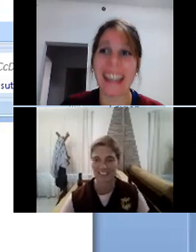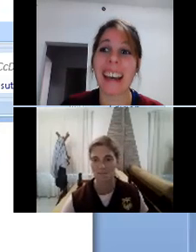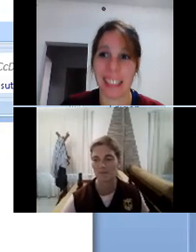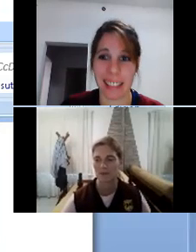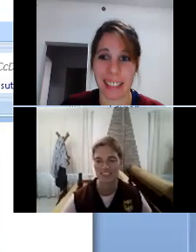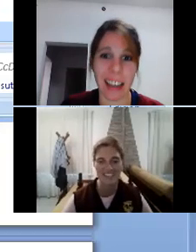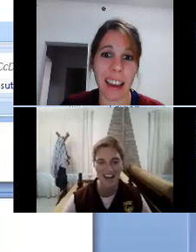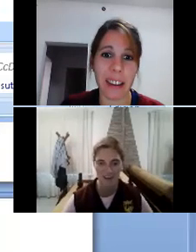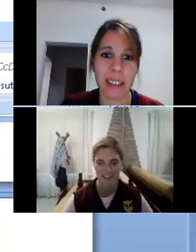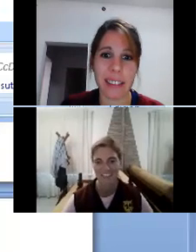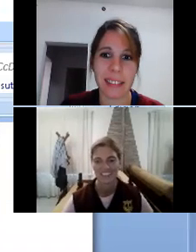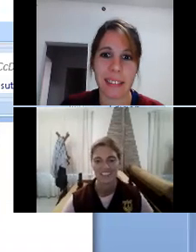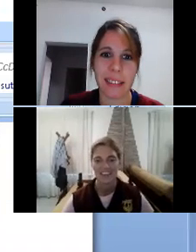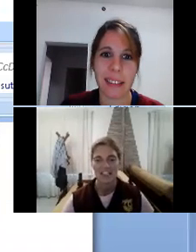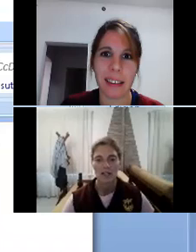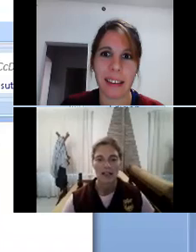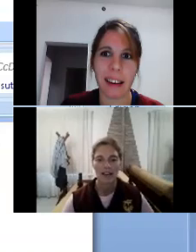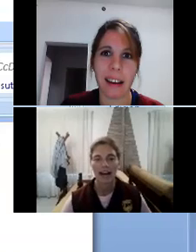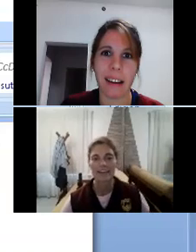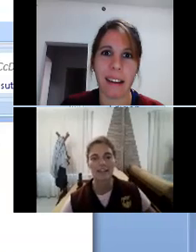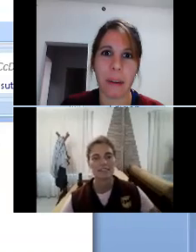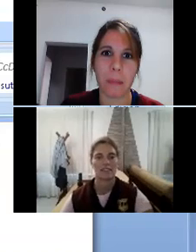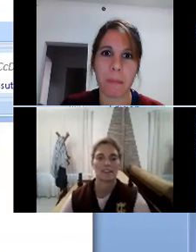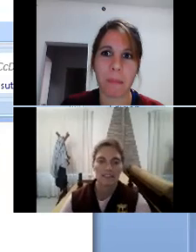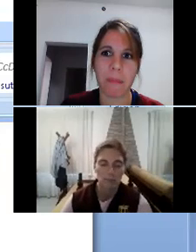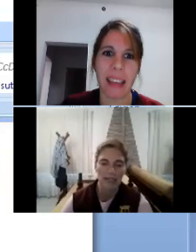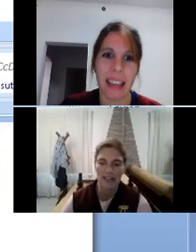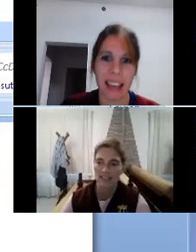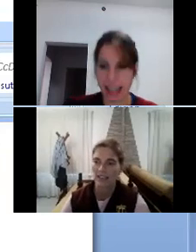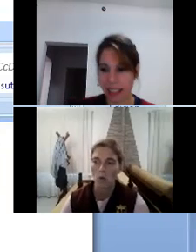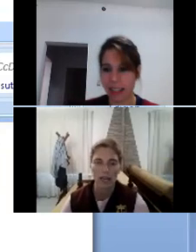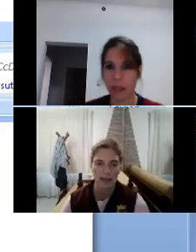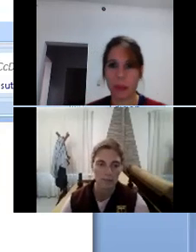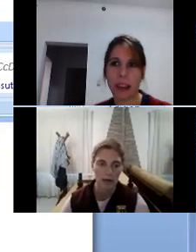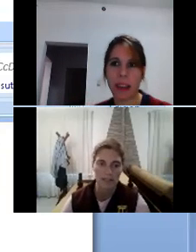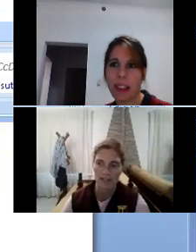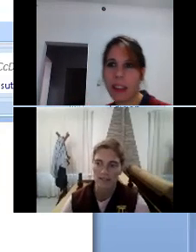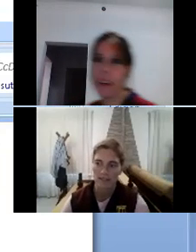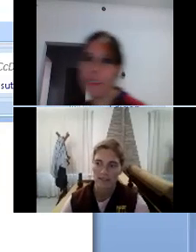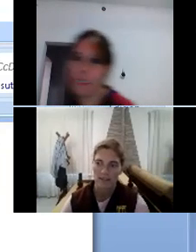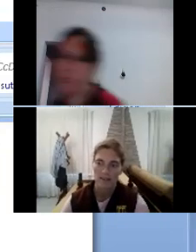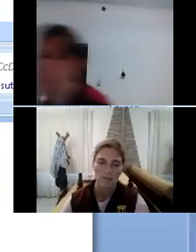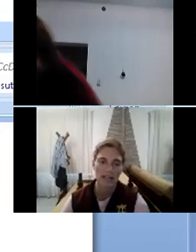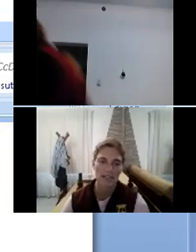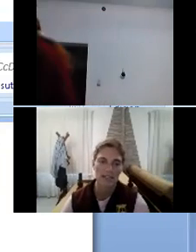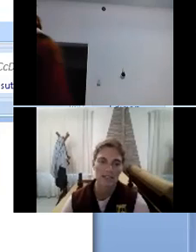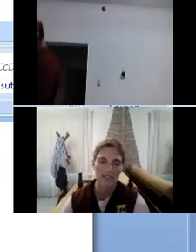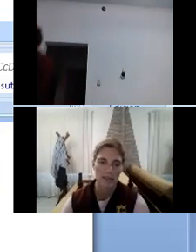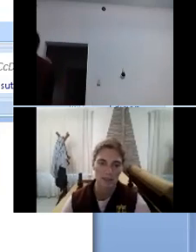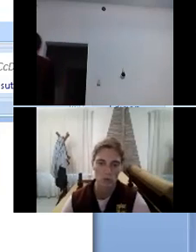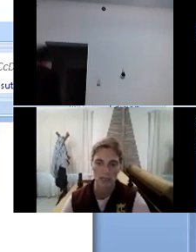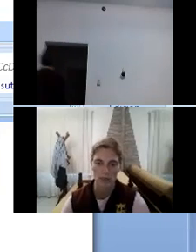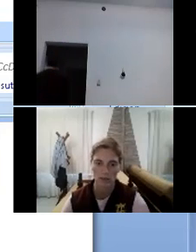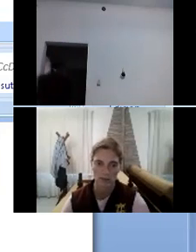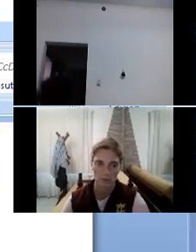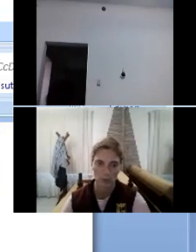así se las presentaba. Claro. Ah. Acá va a la casa de la Acá está abuela, ¿no? Antes durmiendo. va a la casa de la abuela Emma y